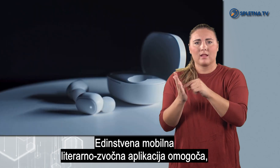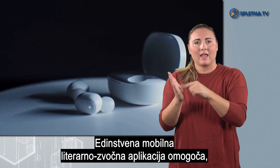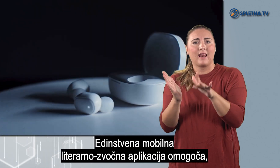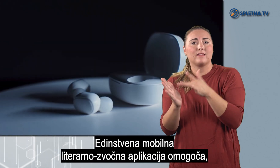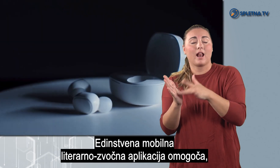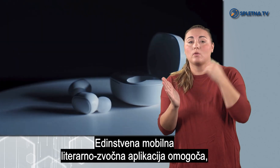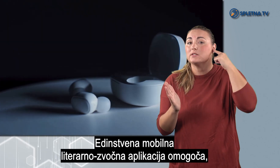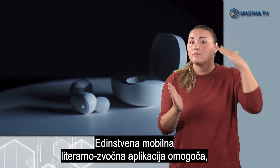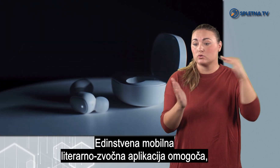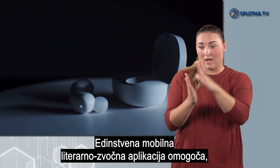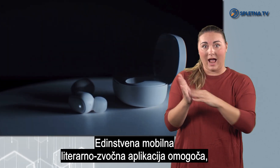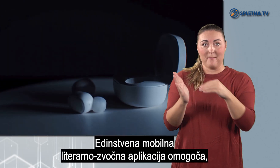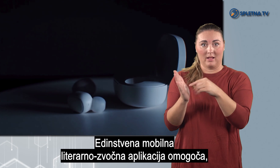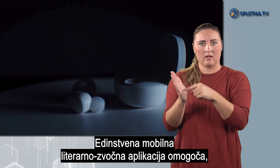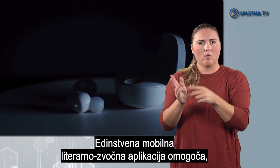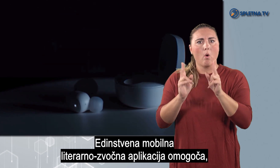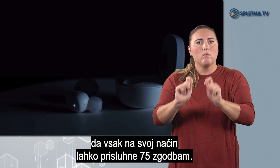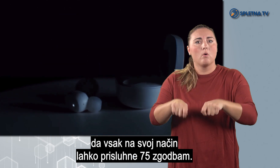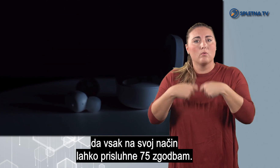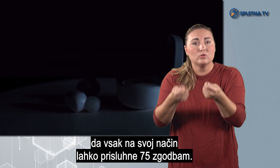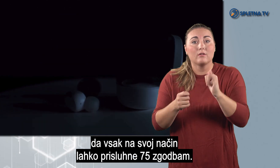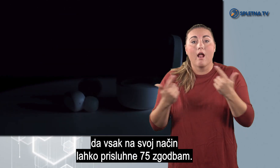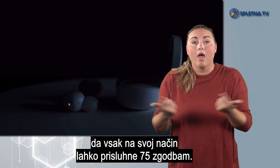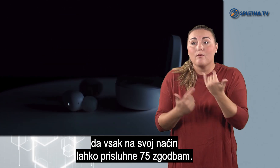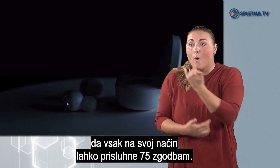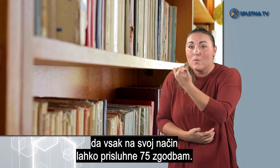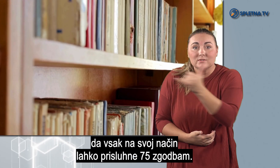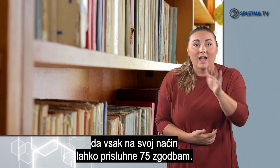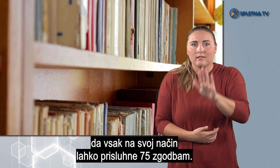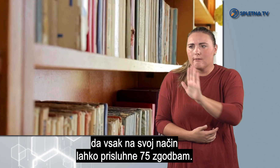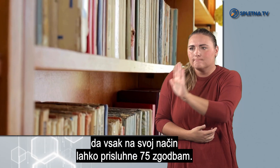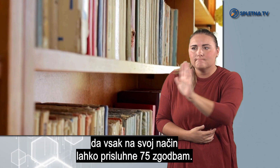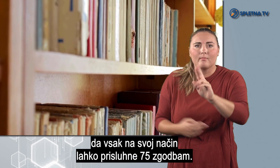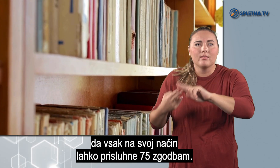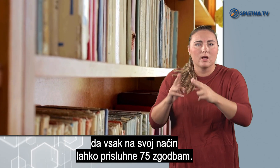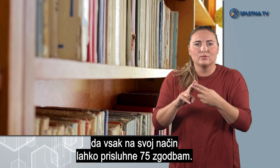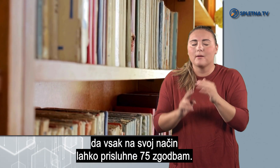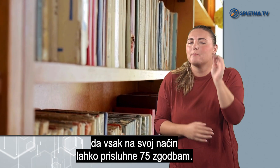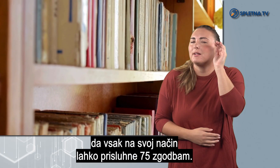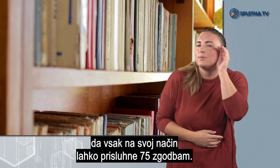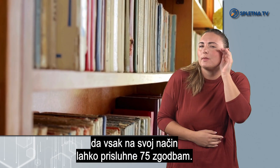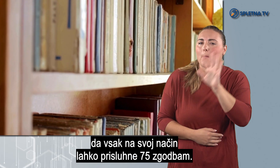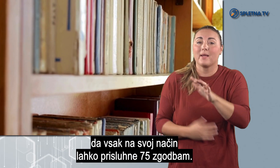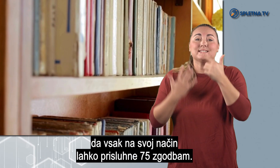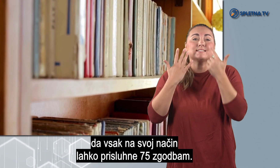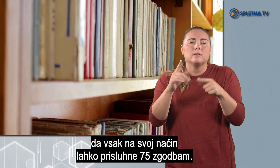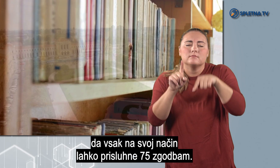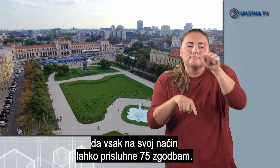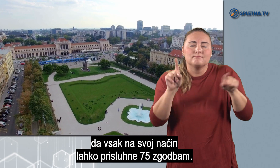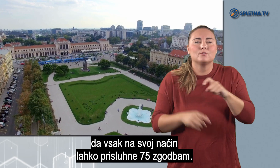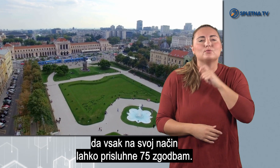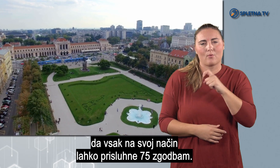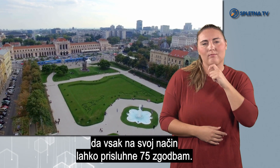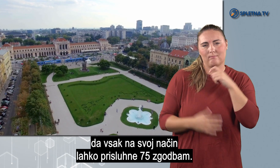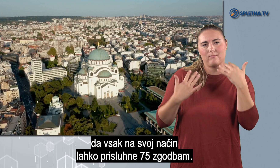Edinstvena mobilna literarno-zvočna aplikacija omogoča, da vsak na svoj način lahko prisluhne 75